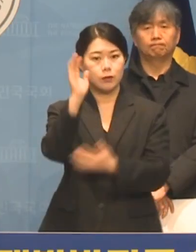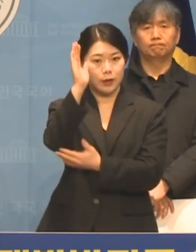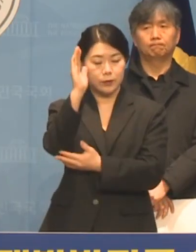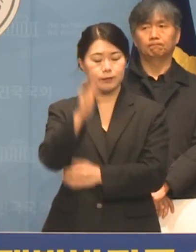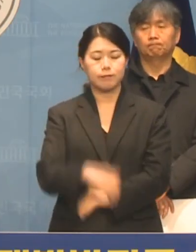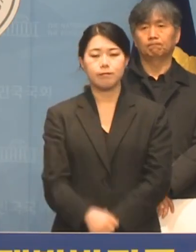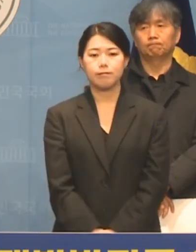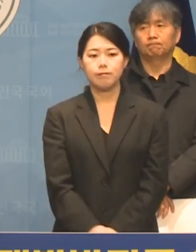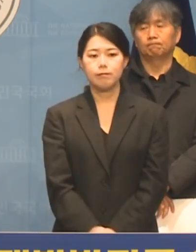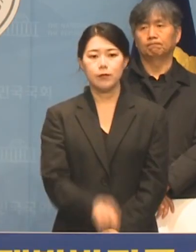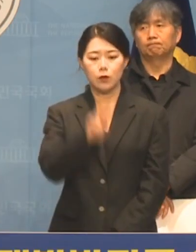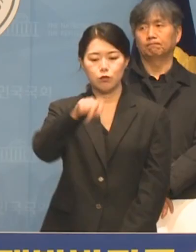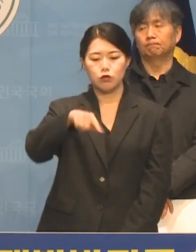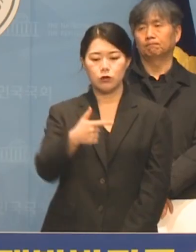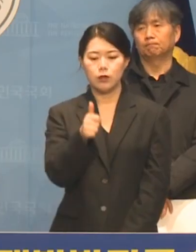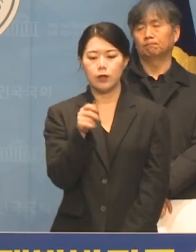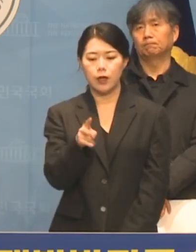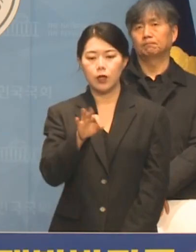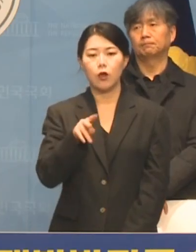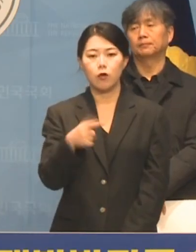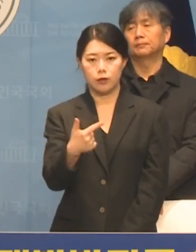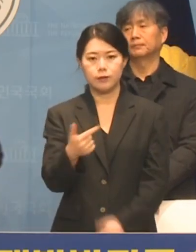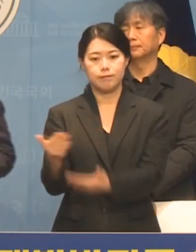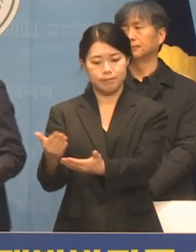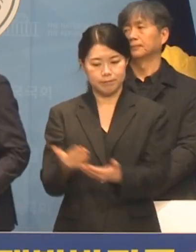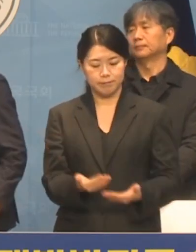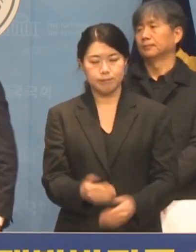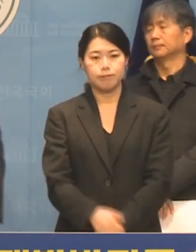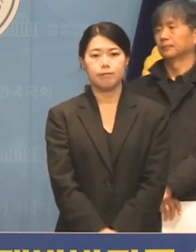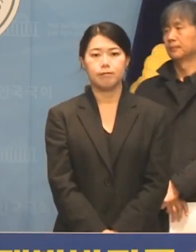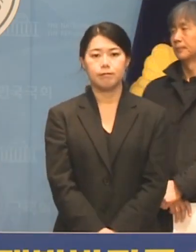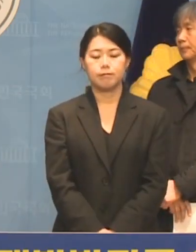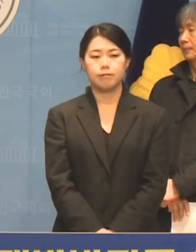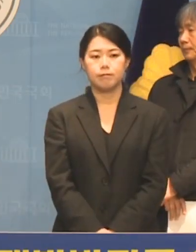듣겠습니다. 문혜연님 발언 듣겠습니다.